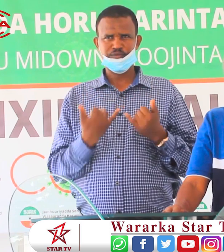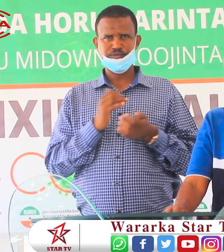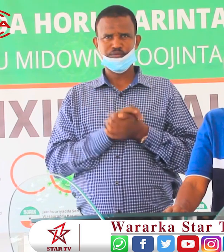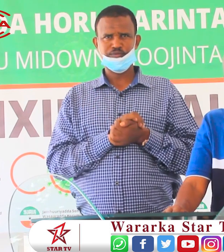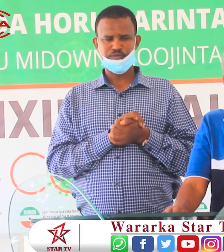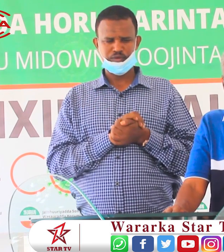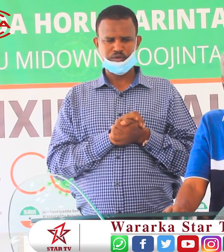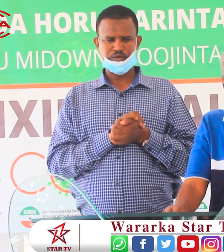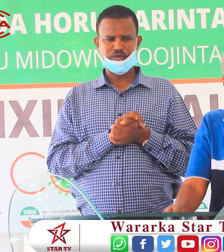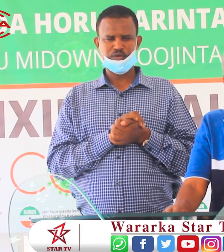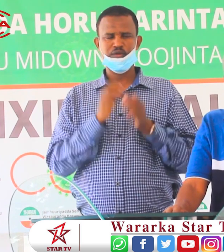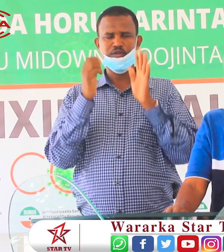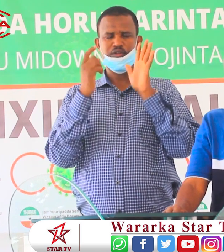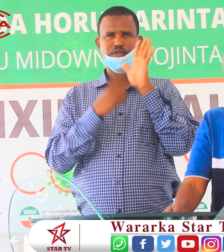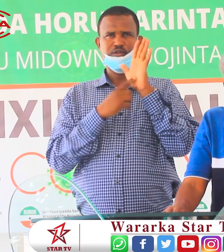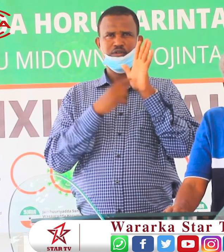56 qof